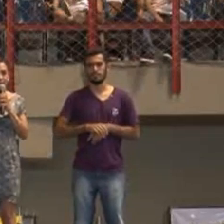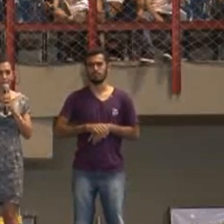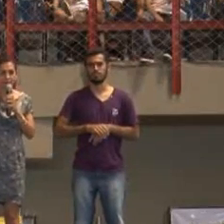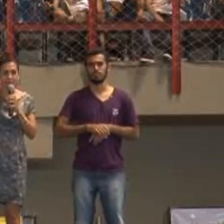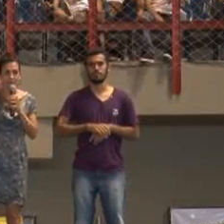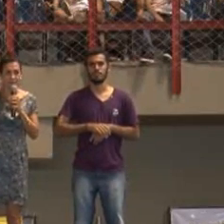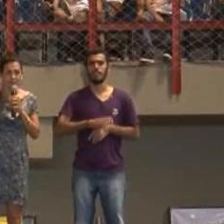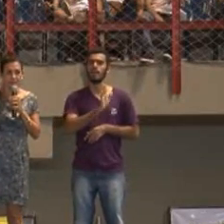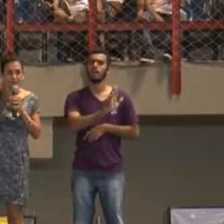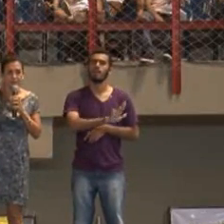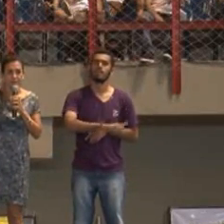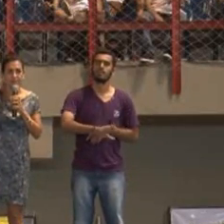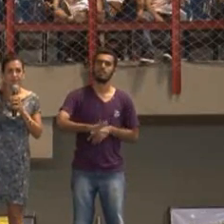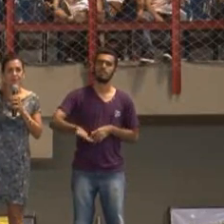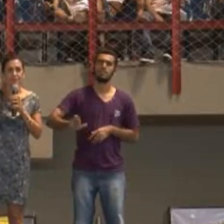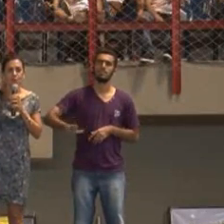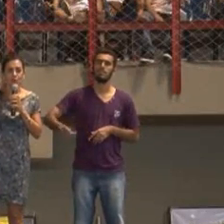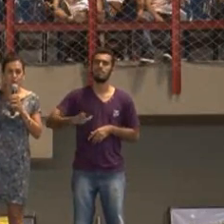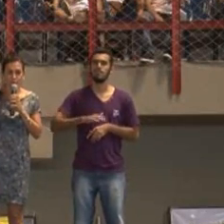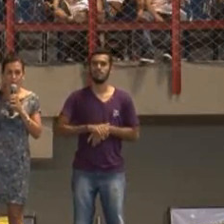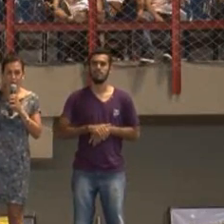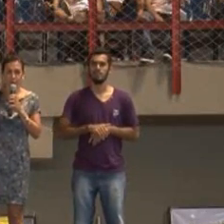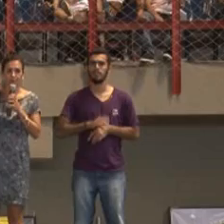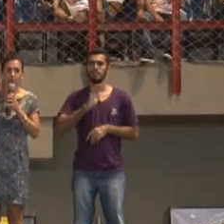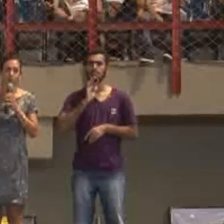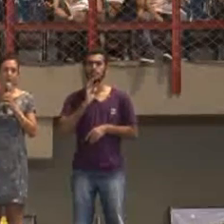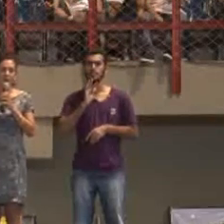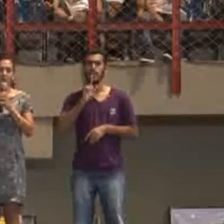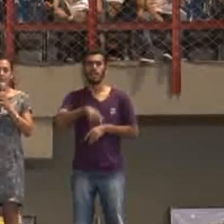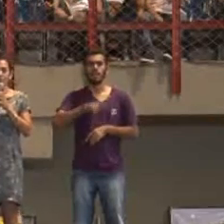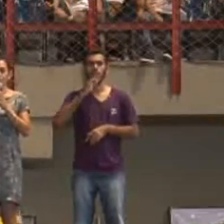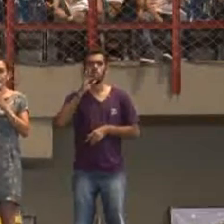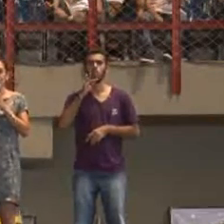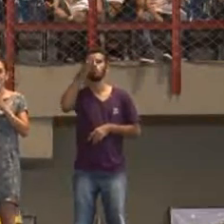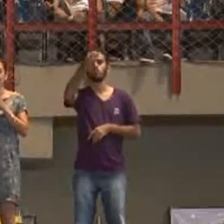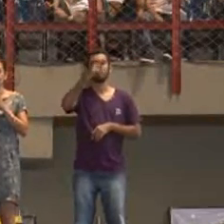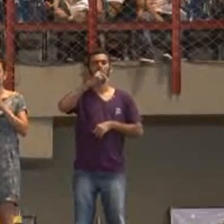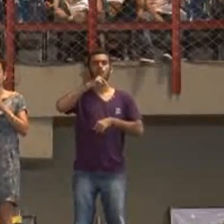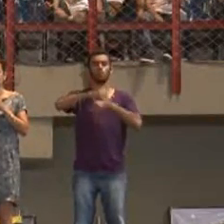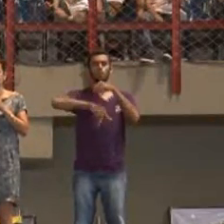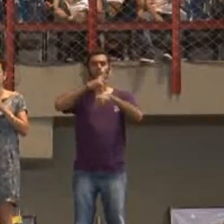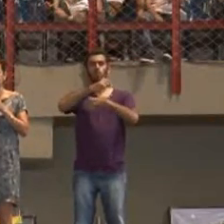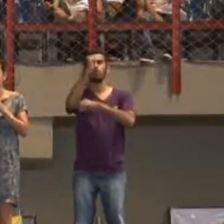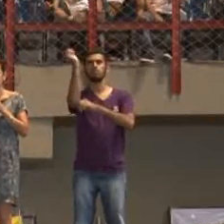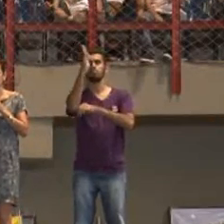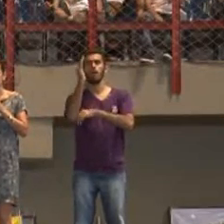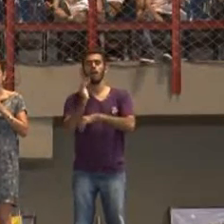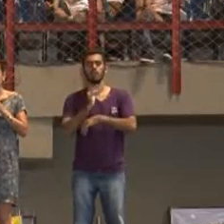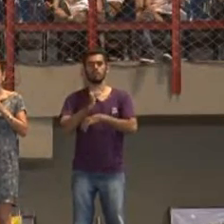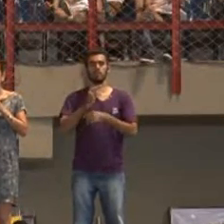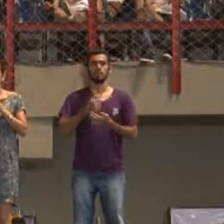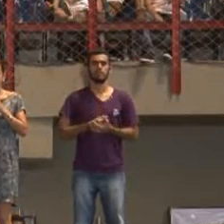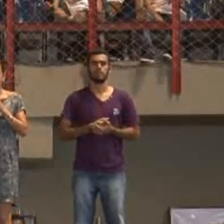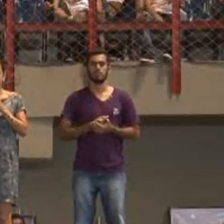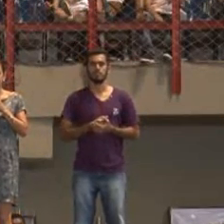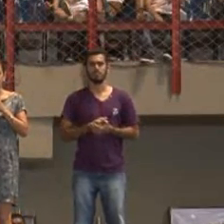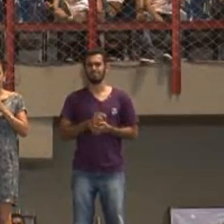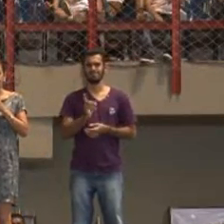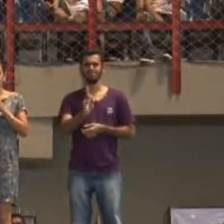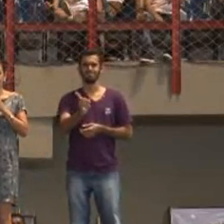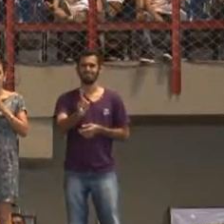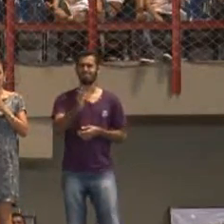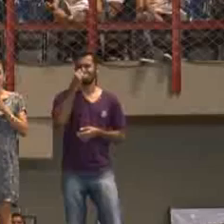Completem. As crianças são o futuro do país, do Brasil, da nação. Também